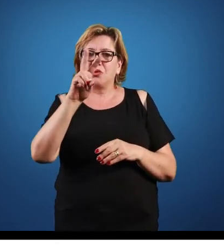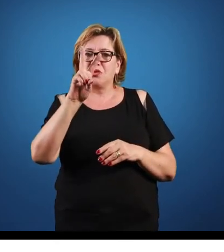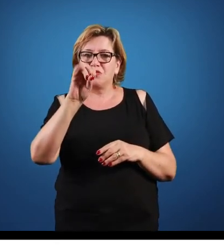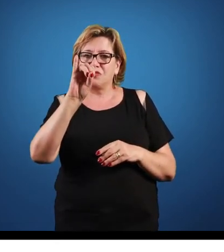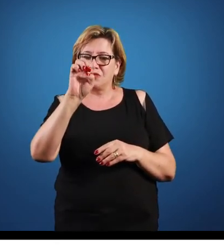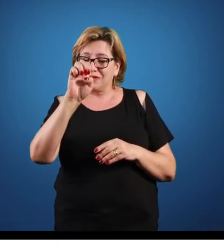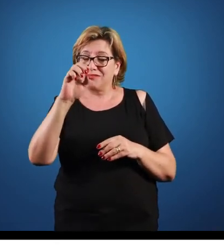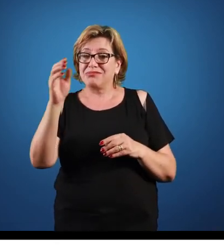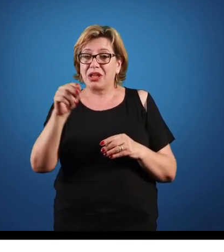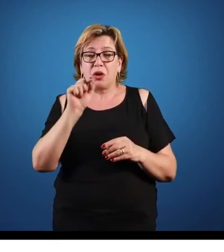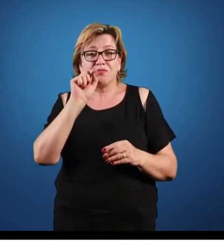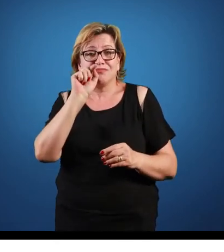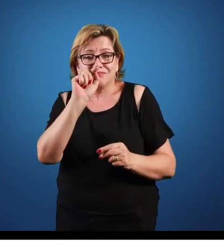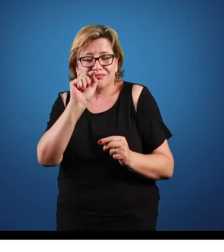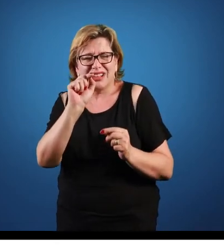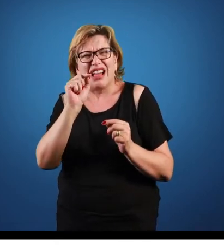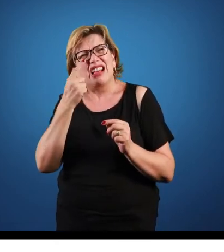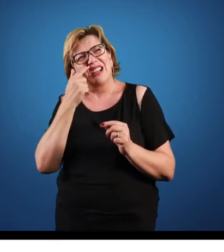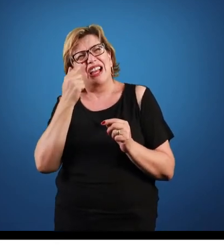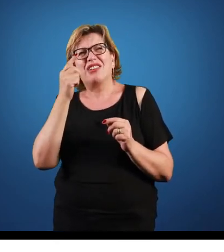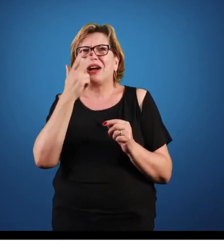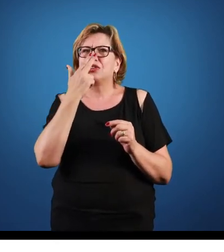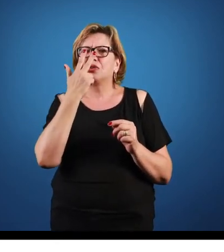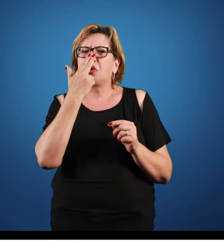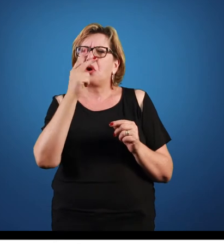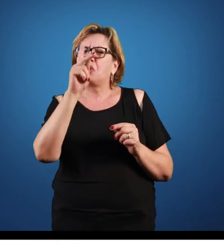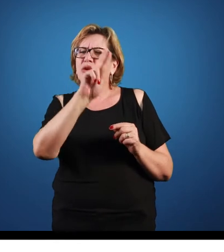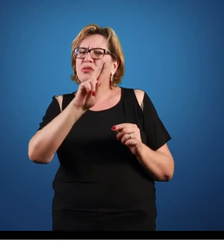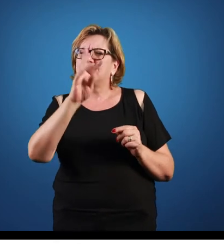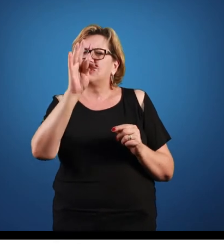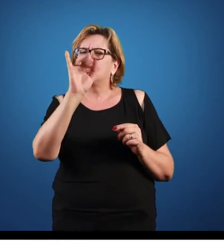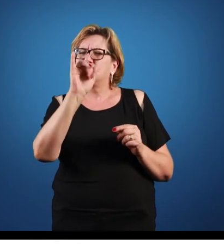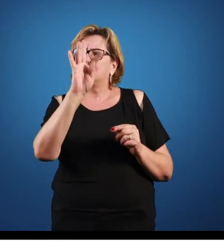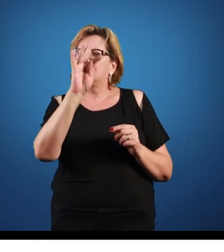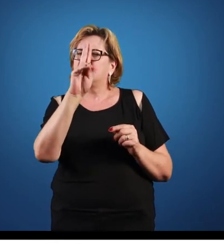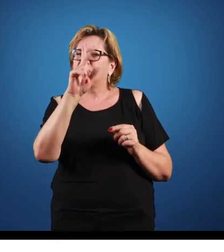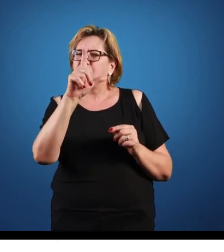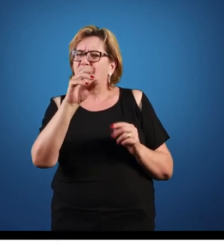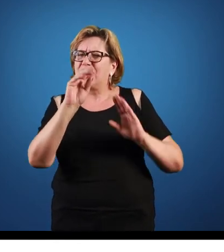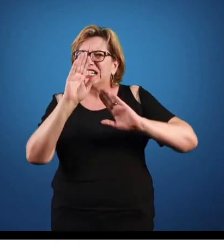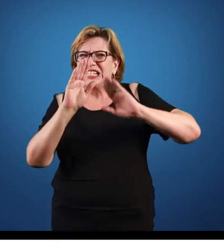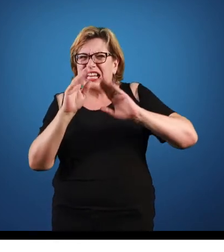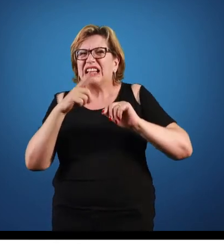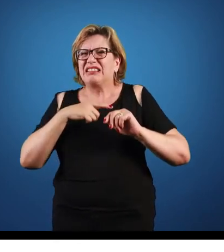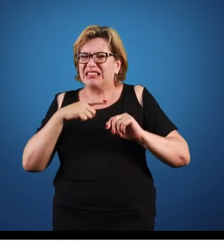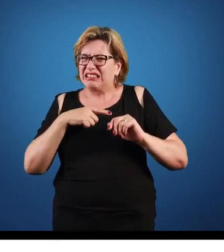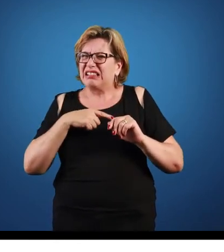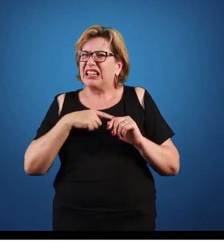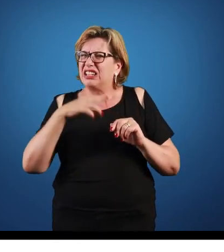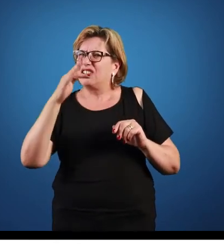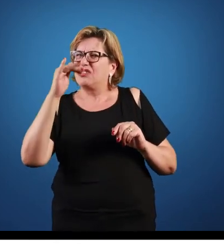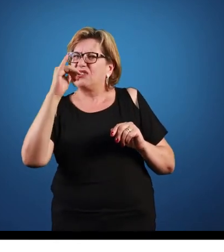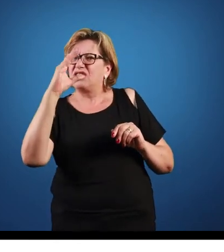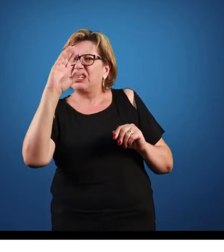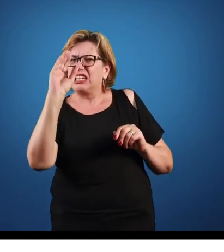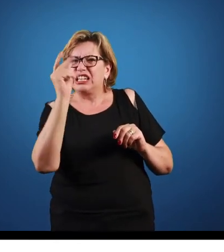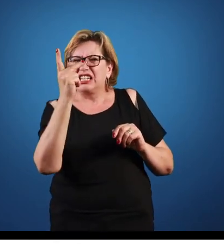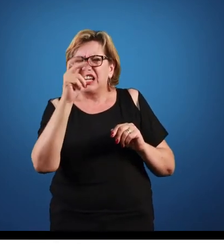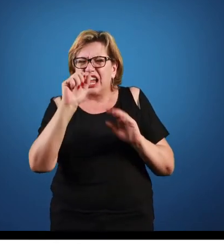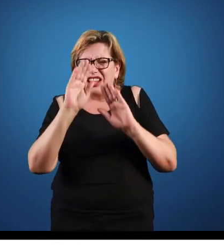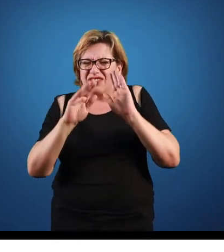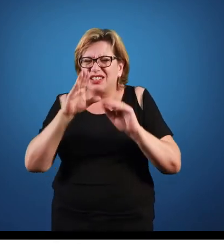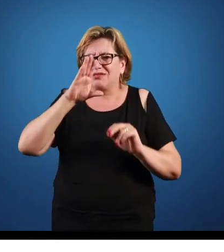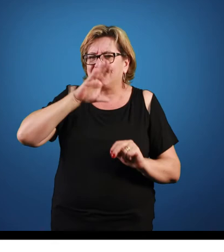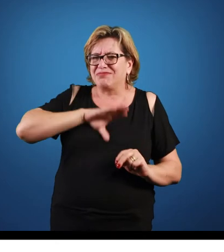coloca laet essa menina título é eu sei que tem ficha técnica que tem uns em português ou inglês